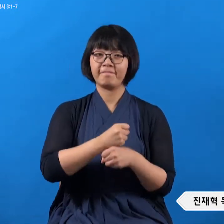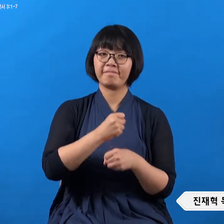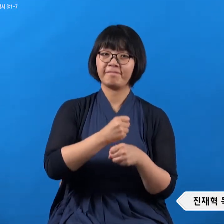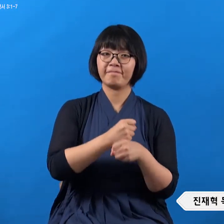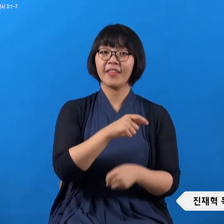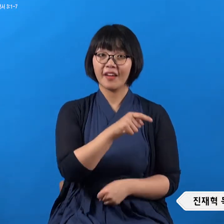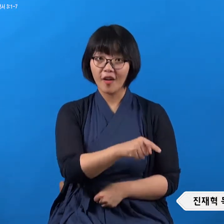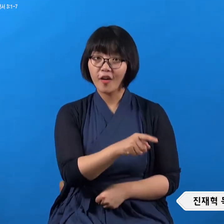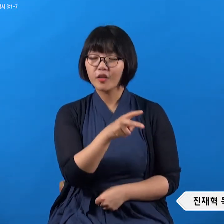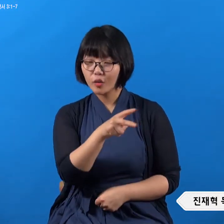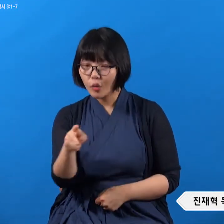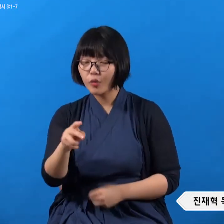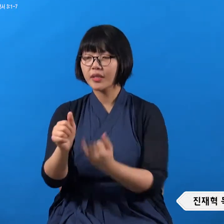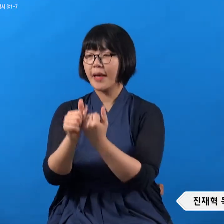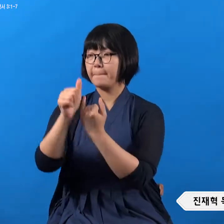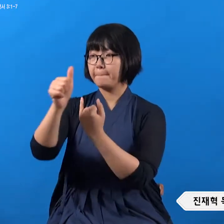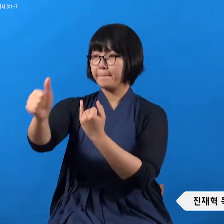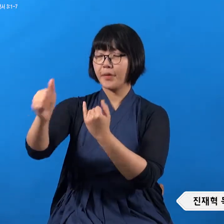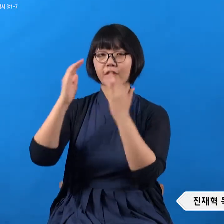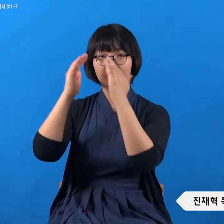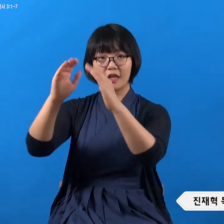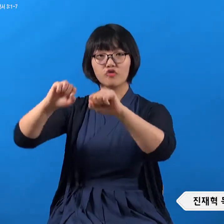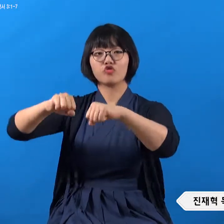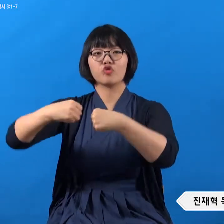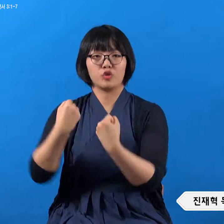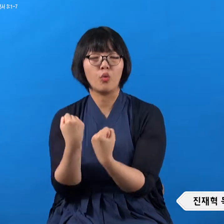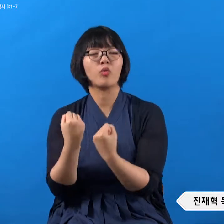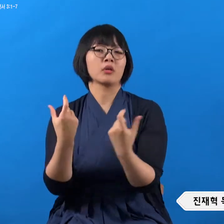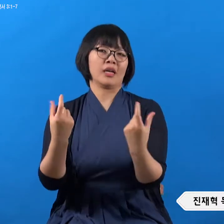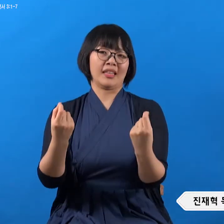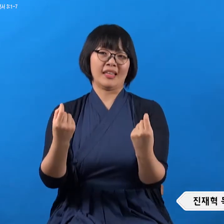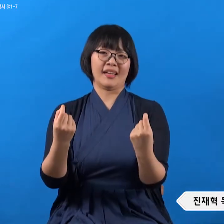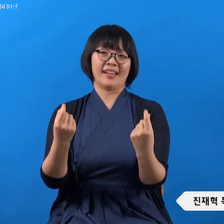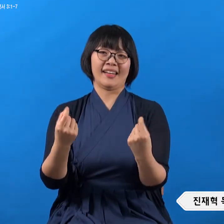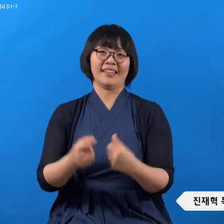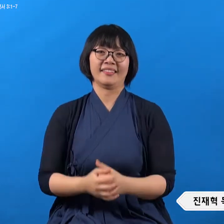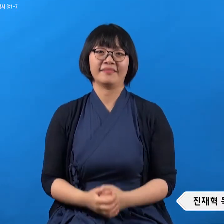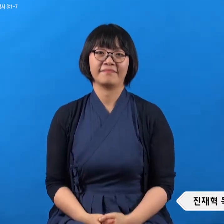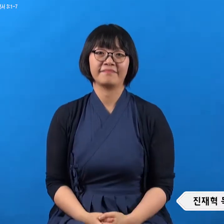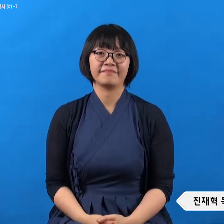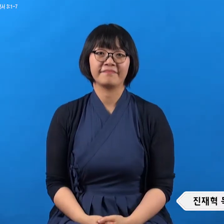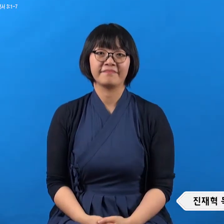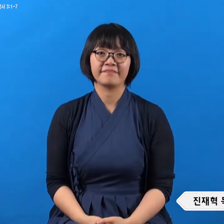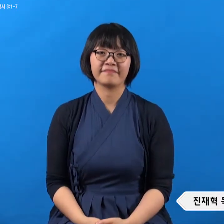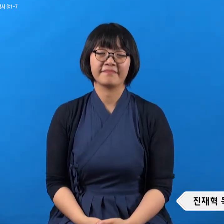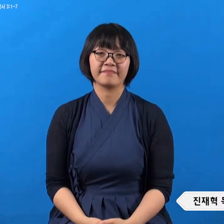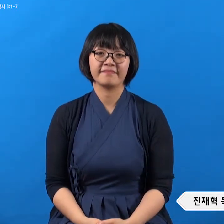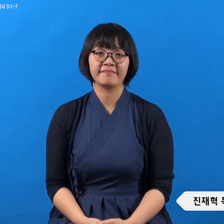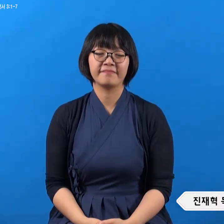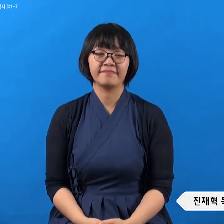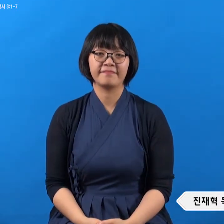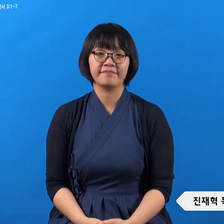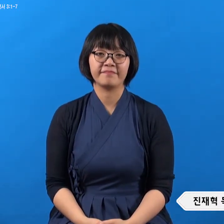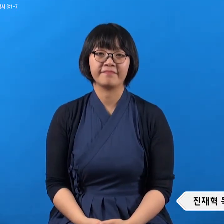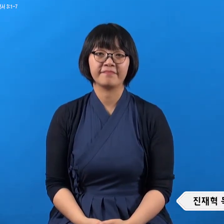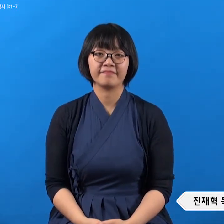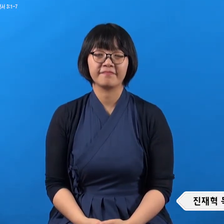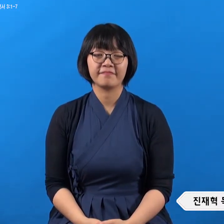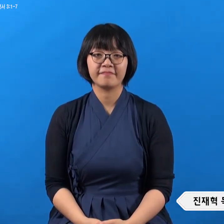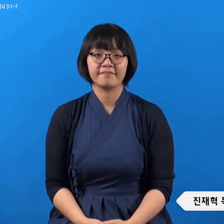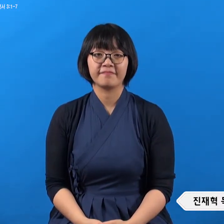그것이 남편을 향한 순종으로 단장하는 아름다움이라고 말씀하고